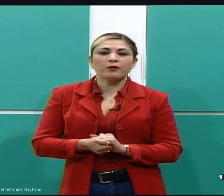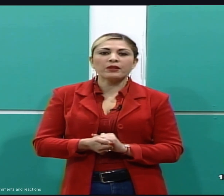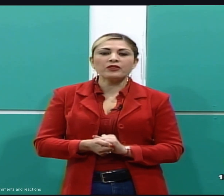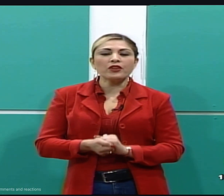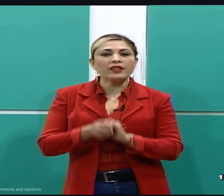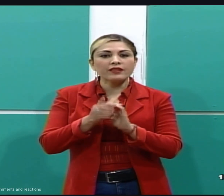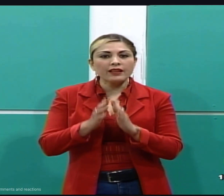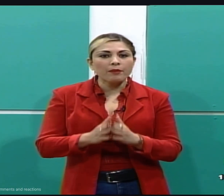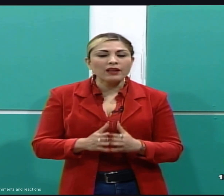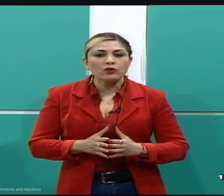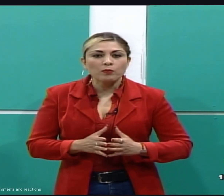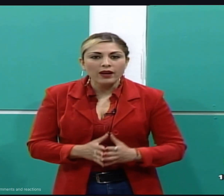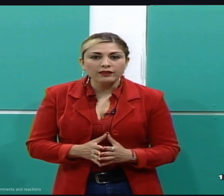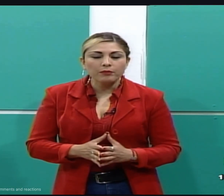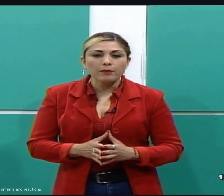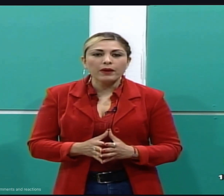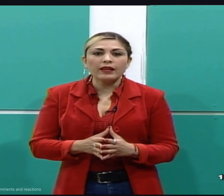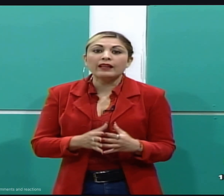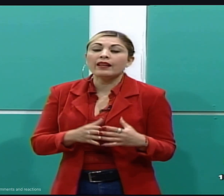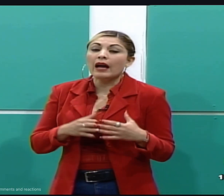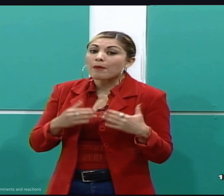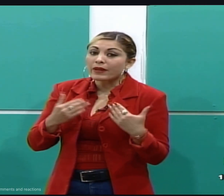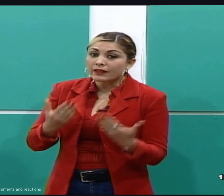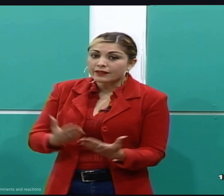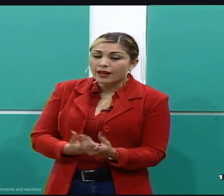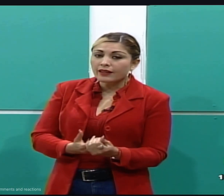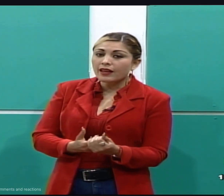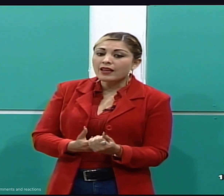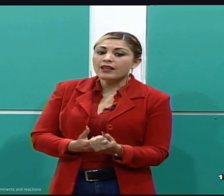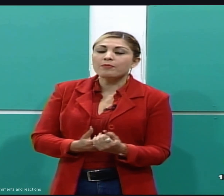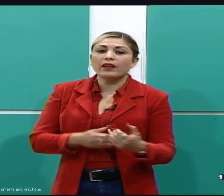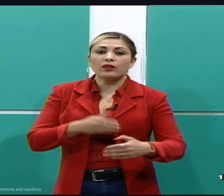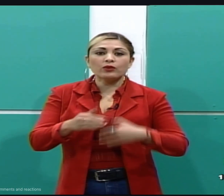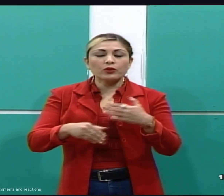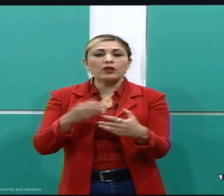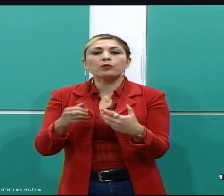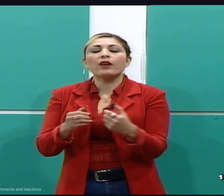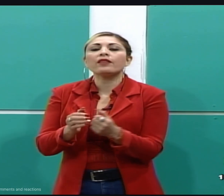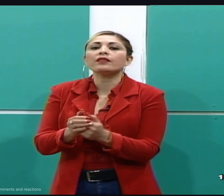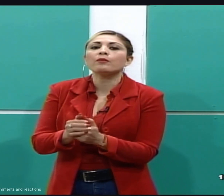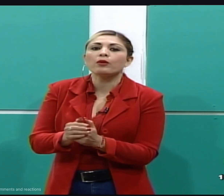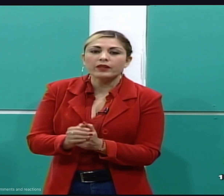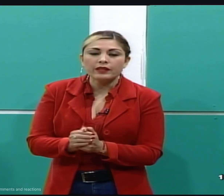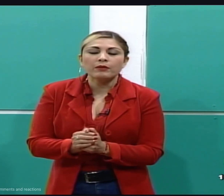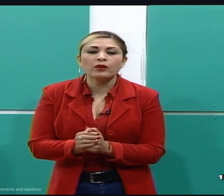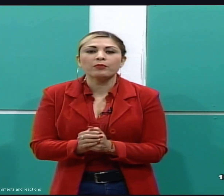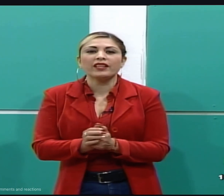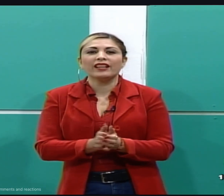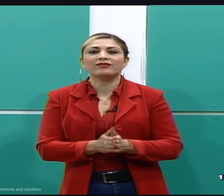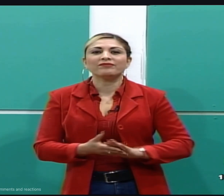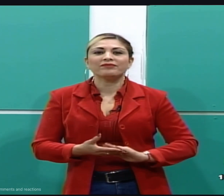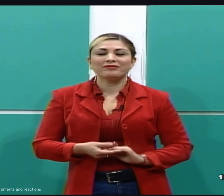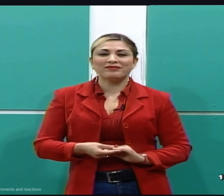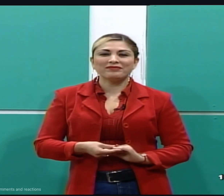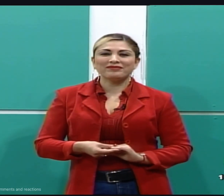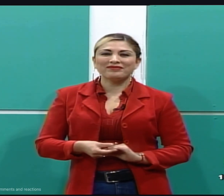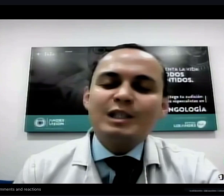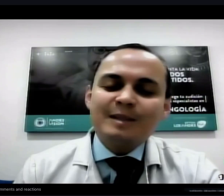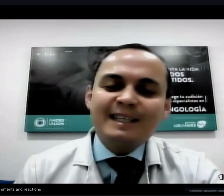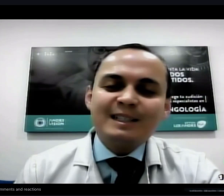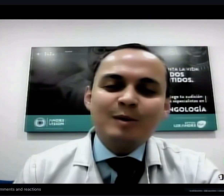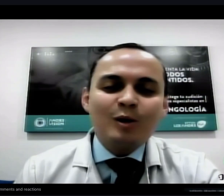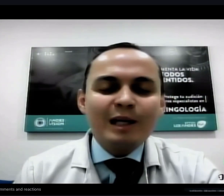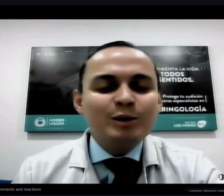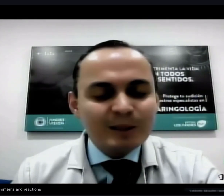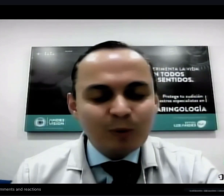Esta información que sé que va a sumar también para el aprendizaje y para que nuestros hijos puedan desenvolverse de mejor manera. Muchísimas